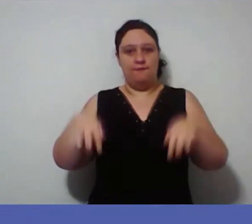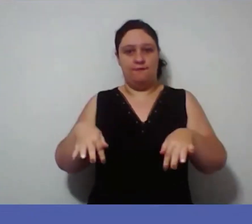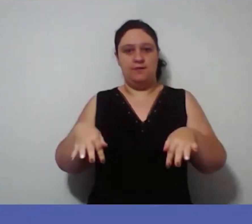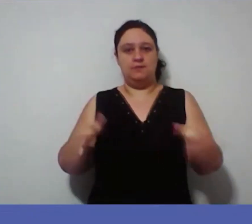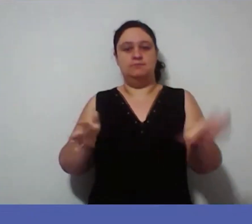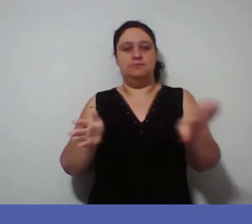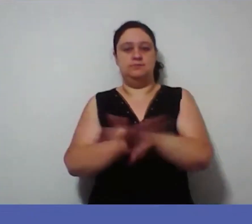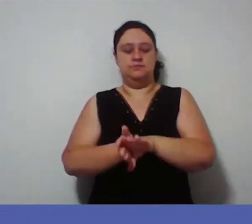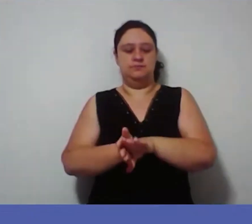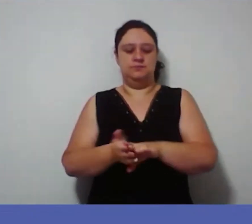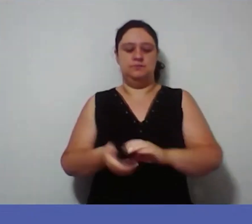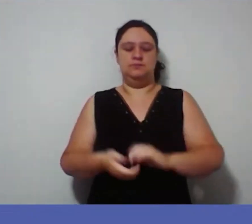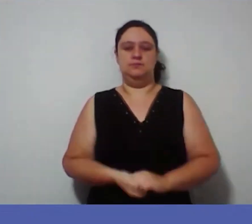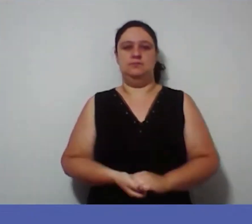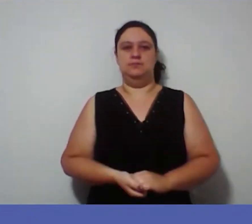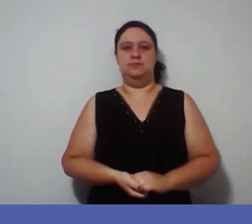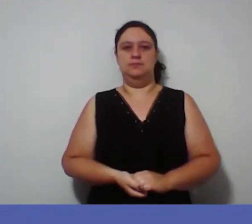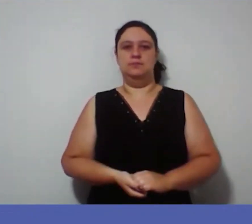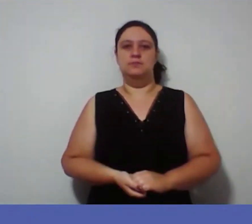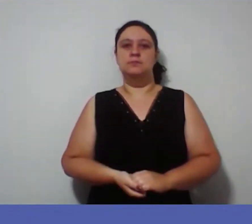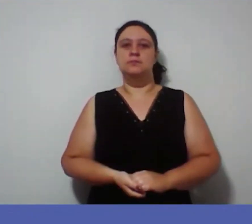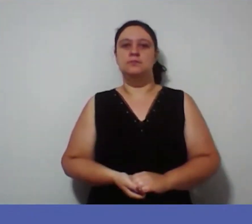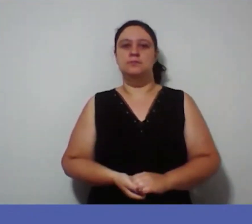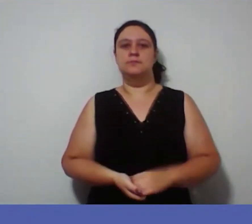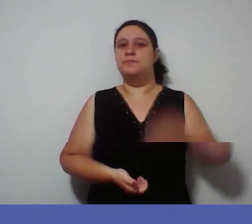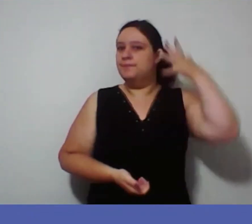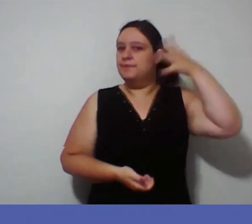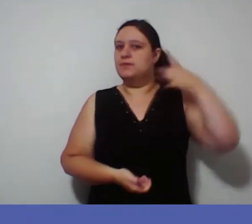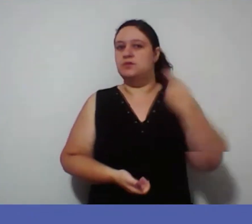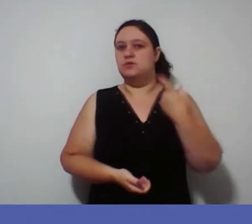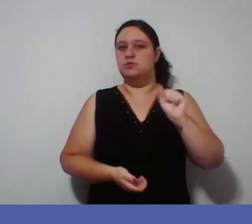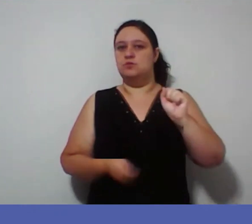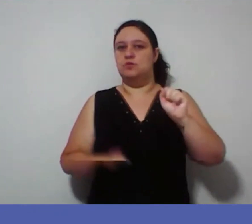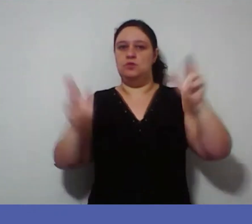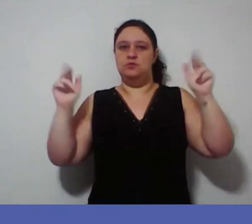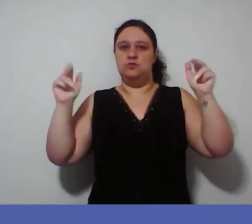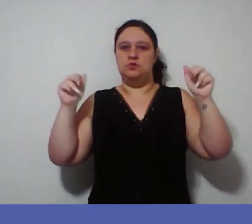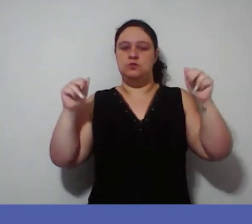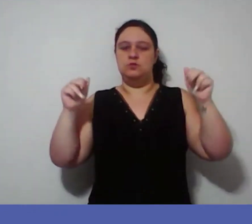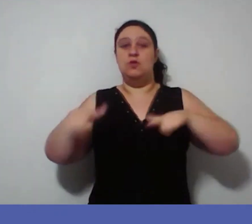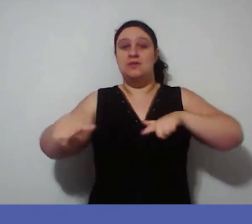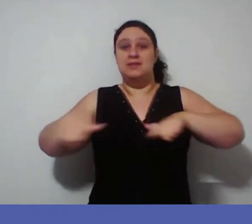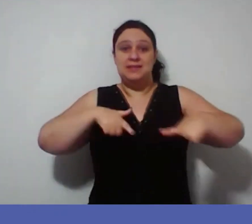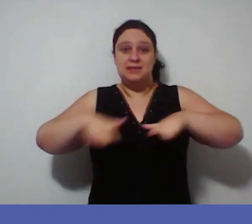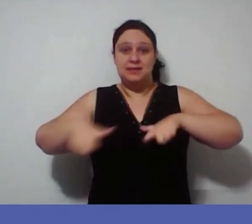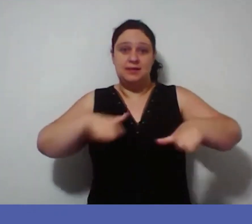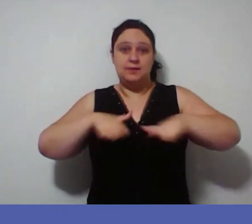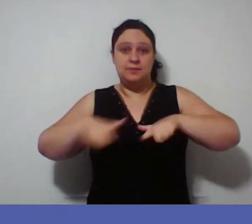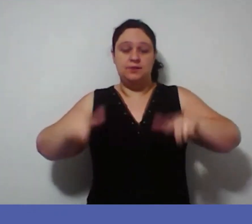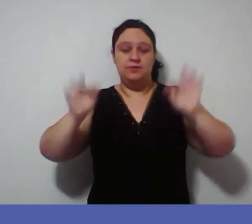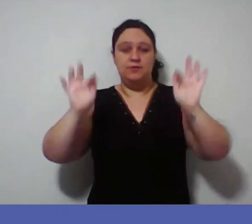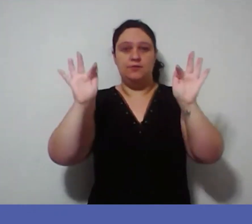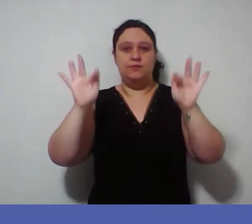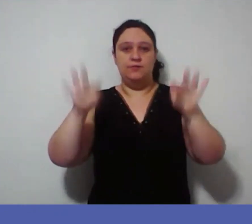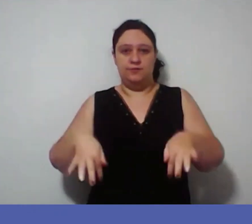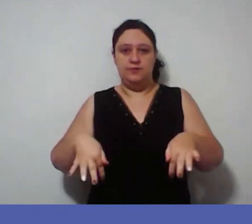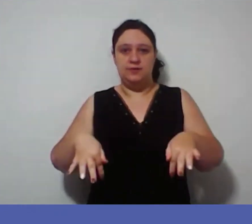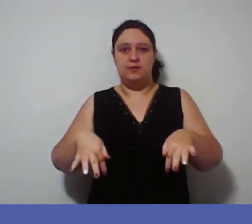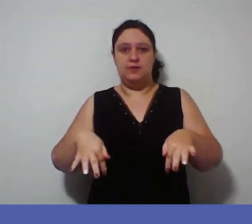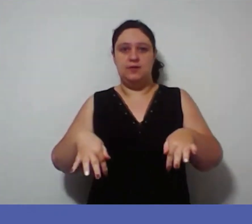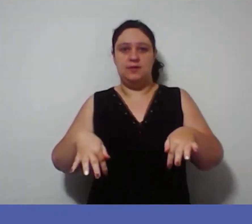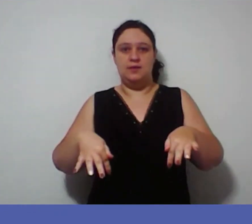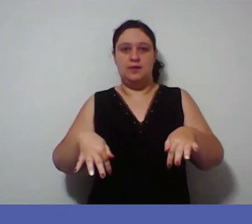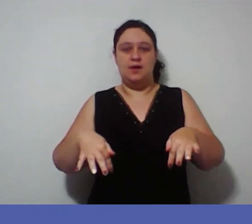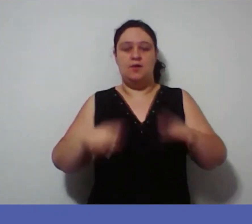mensagem 18 tem por título Os Trabalhadores do Final da Era da Igreja.